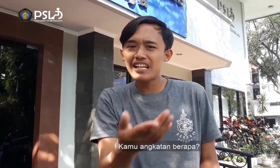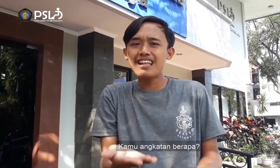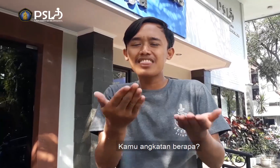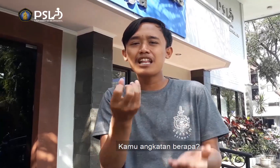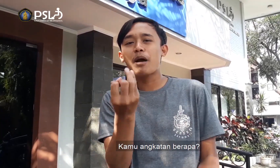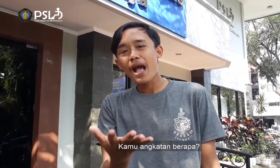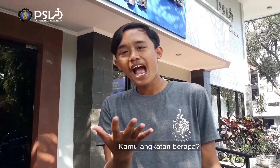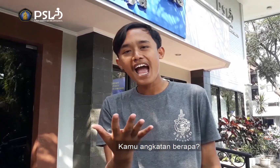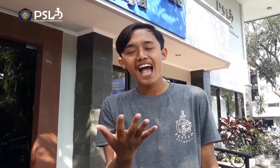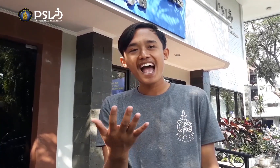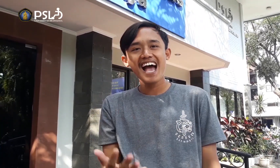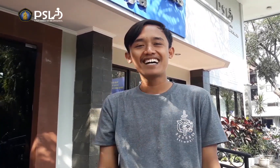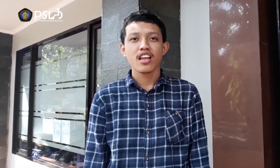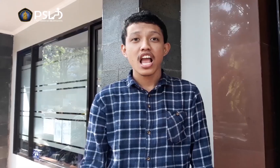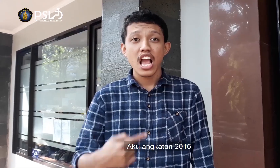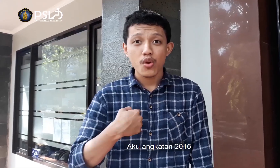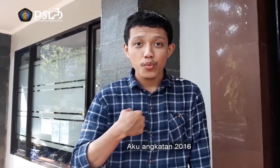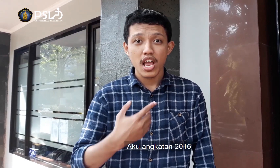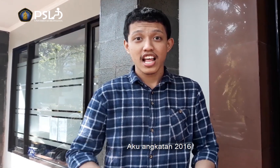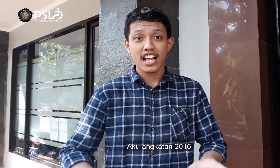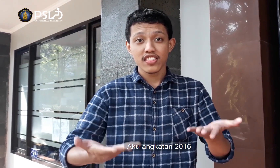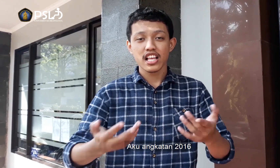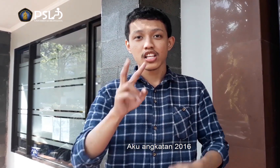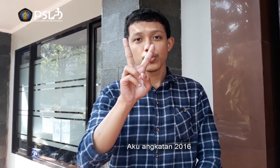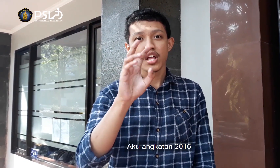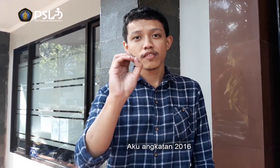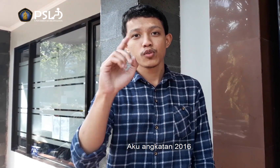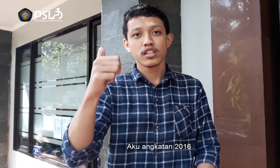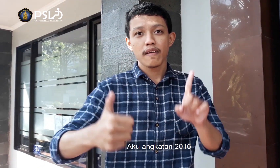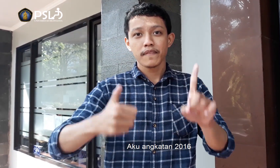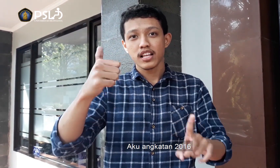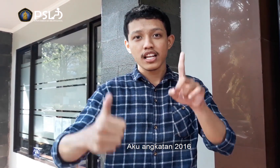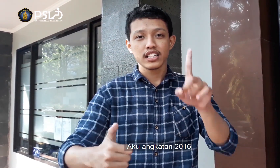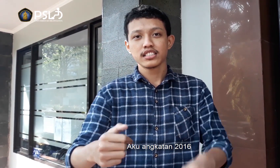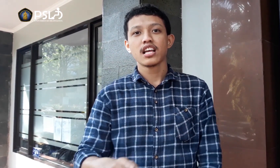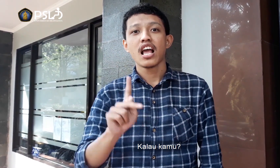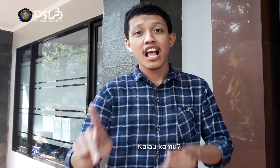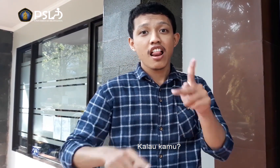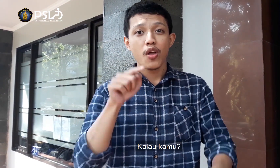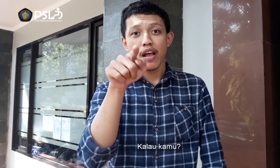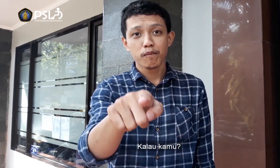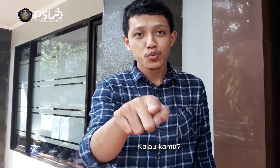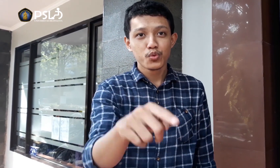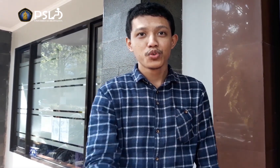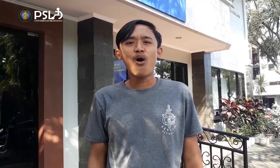Kamu angkatan berapa? Aku angkatan 2016. Kalau kamu?